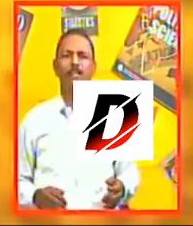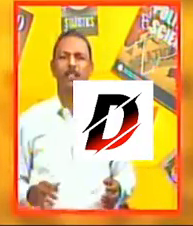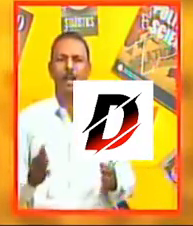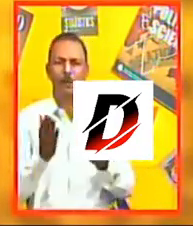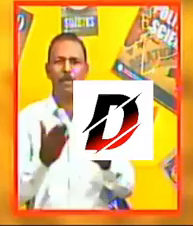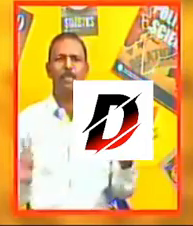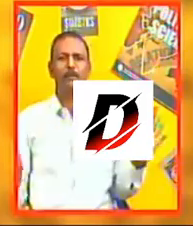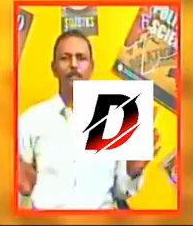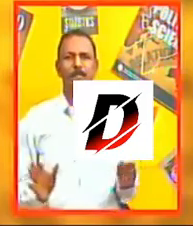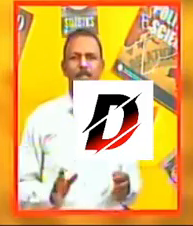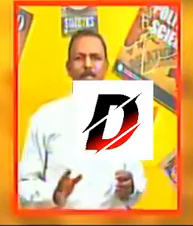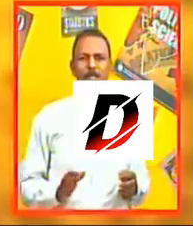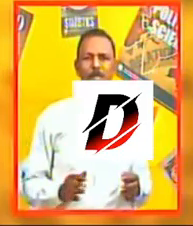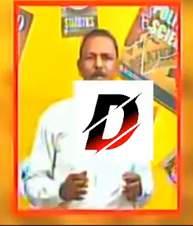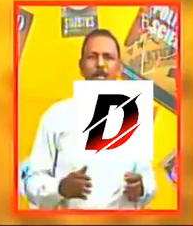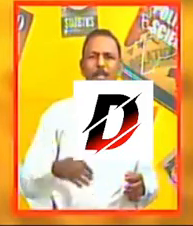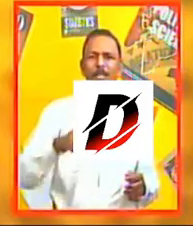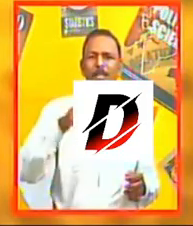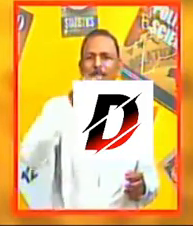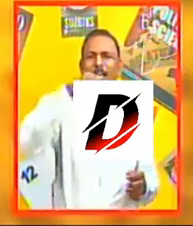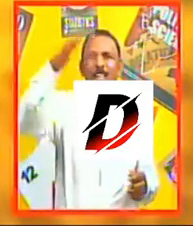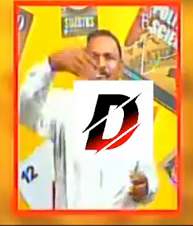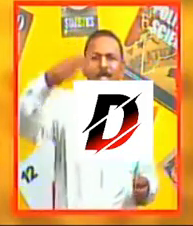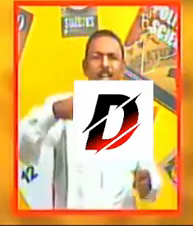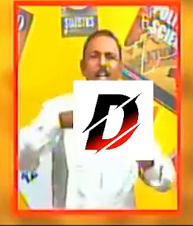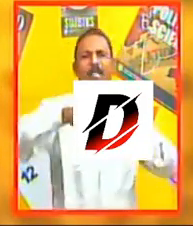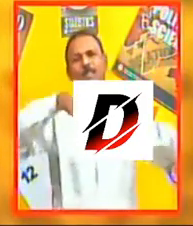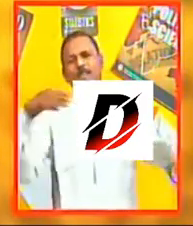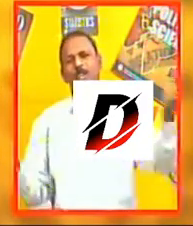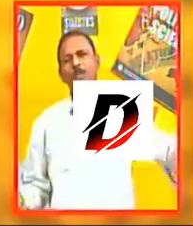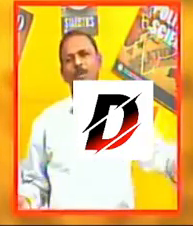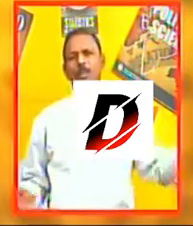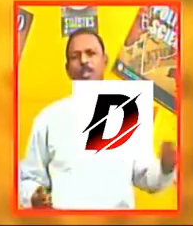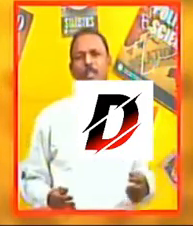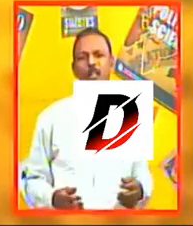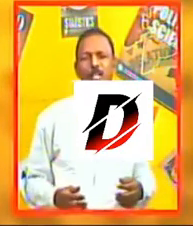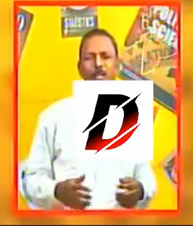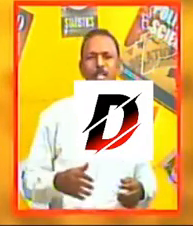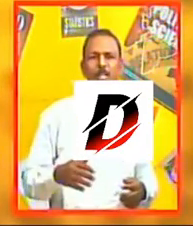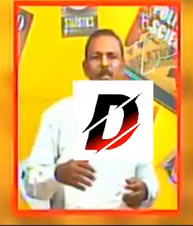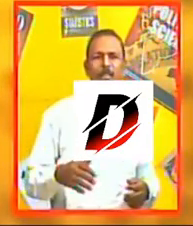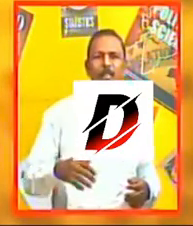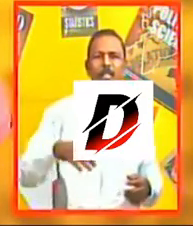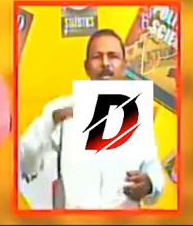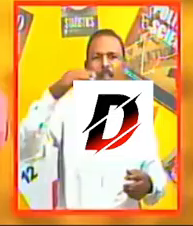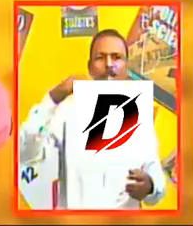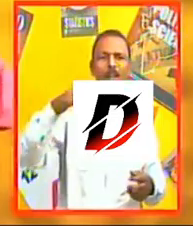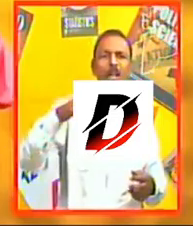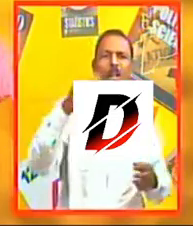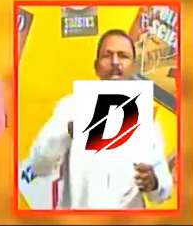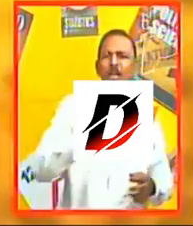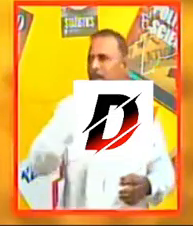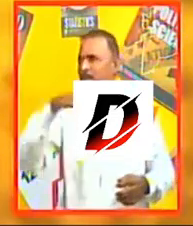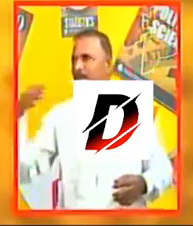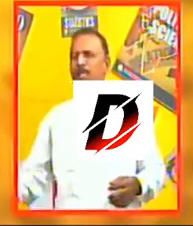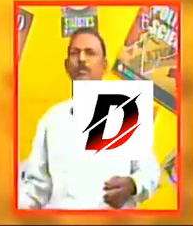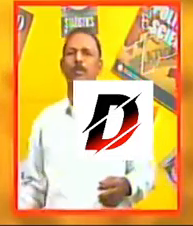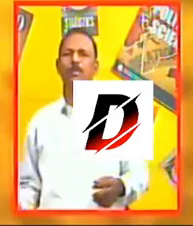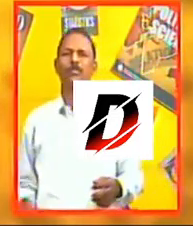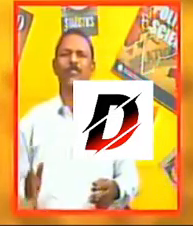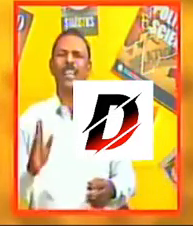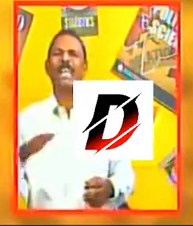அப்படி பிரிக்கப்பட்ட பின்பு கடகரேகைக்கு வடக்கு உள்ள பகுதி வட இந்தியா என்றும், கடகரேகைக்கு தெற்கு உள்ள